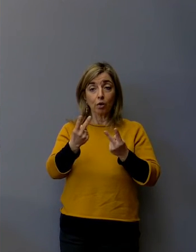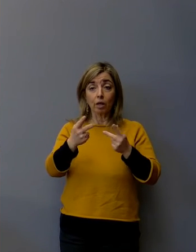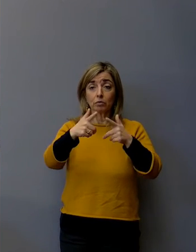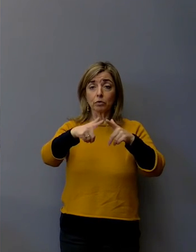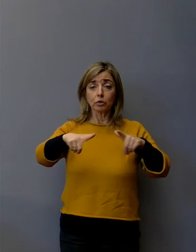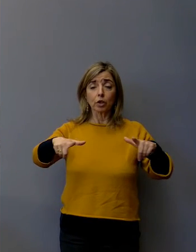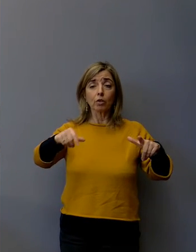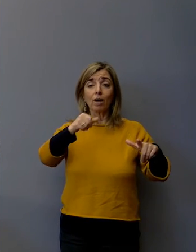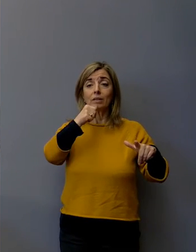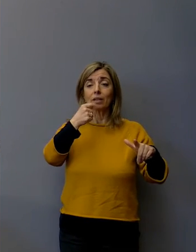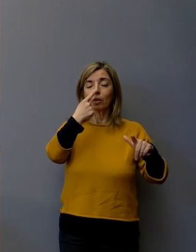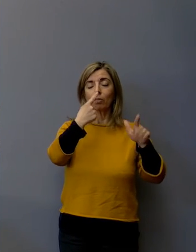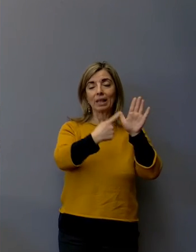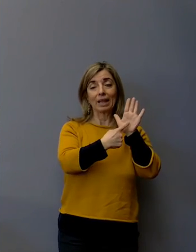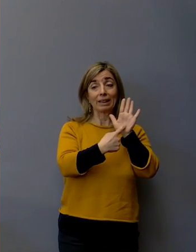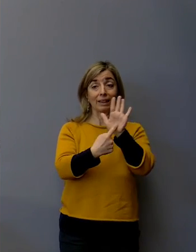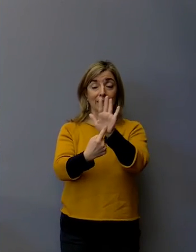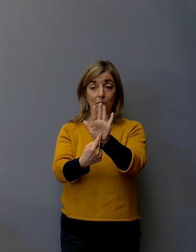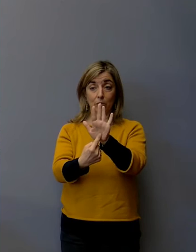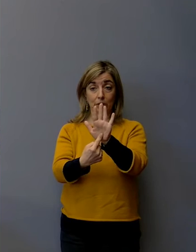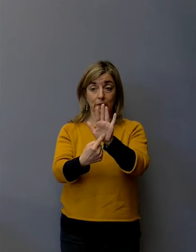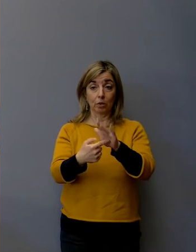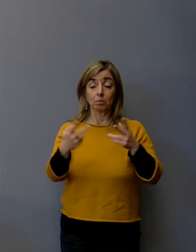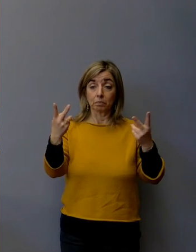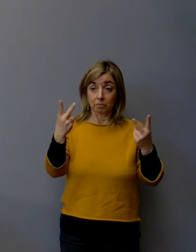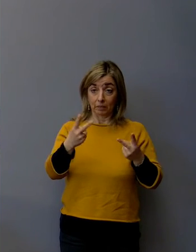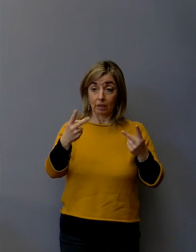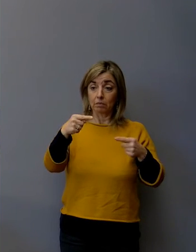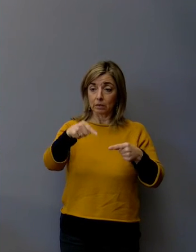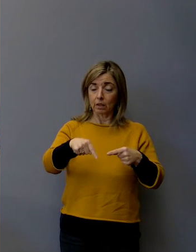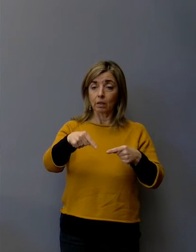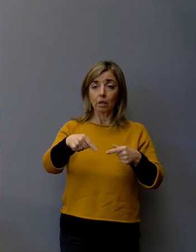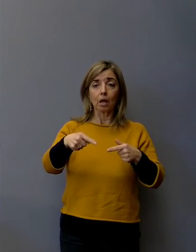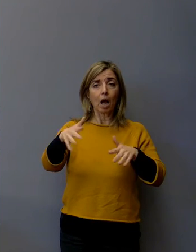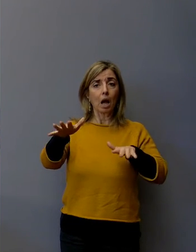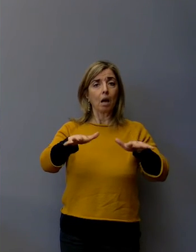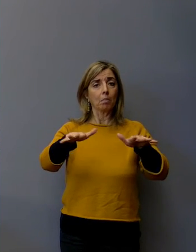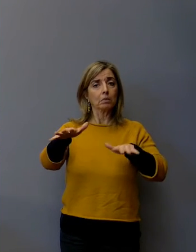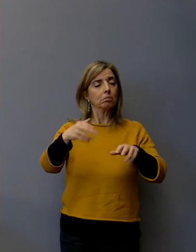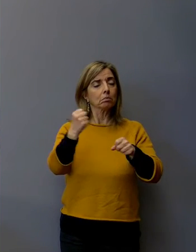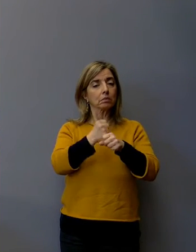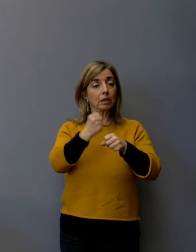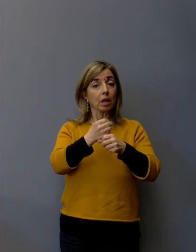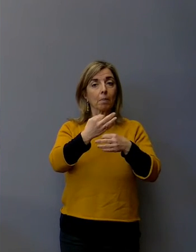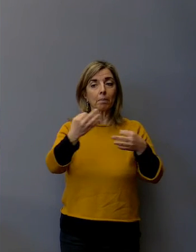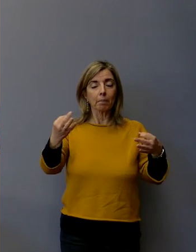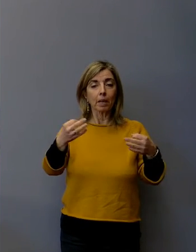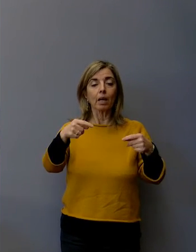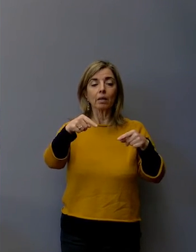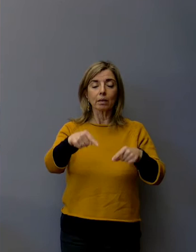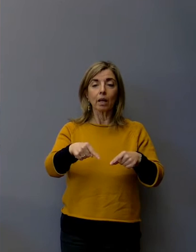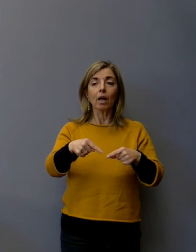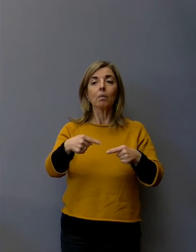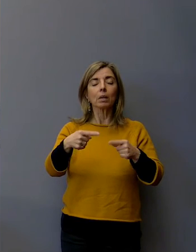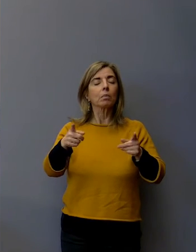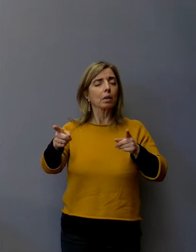che questa amministrazione sta dando per riuscire a sopravvivere a questo periodo e anche a se stessa a tutto quello che non è stato